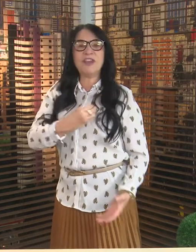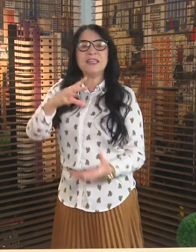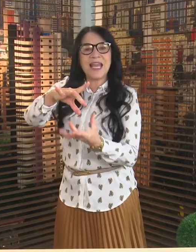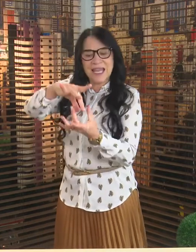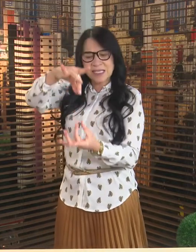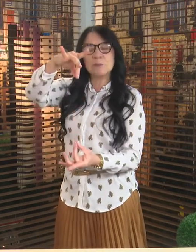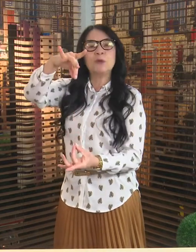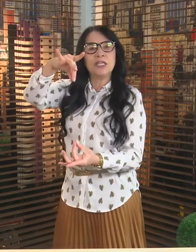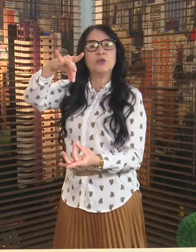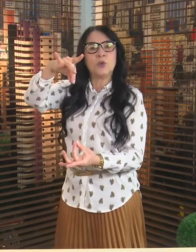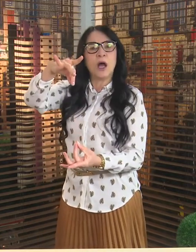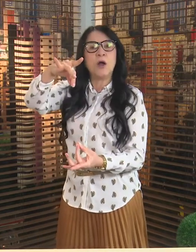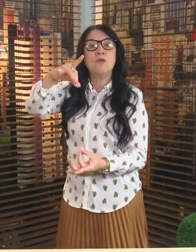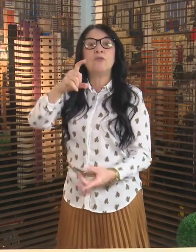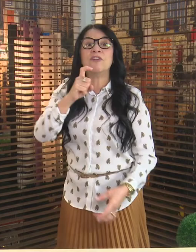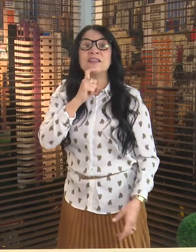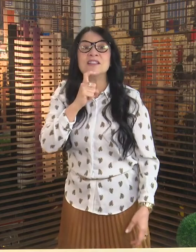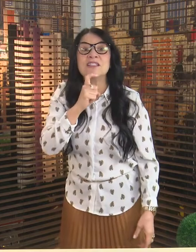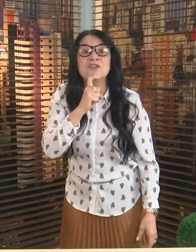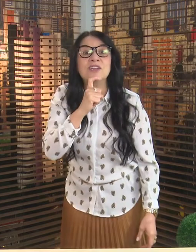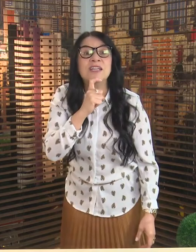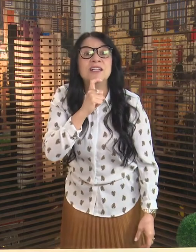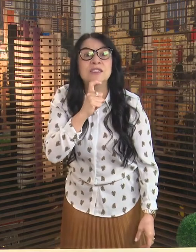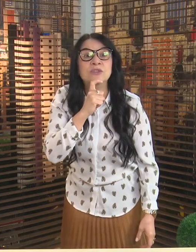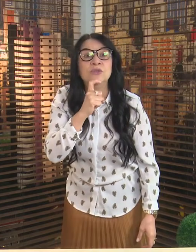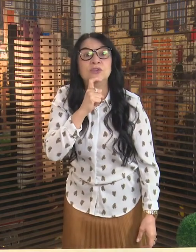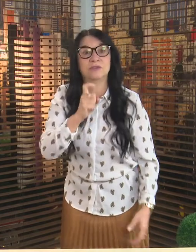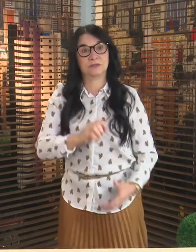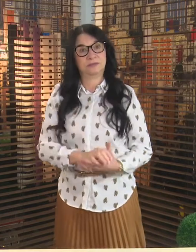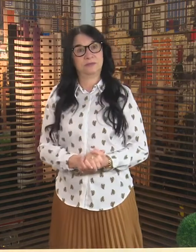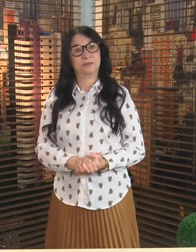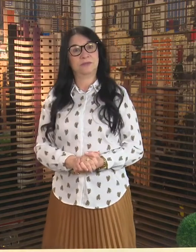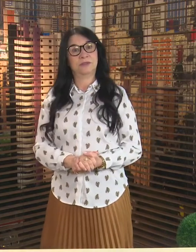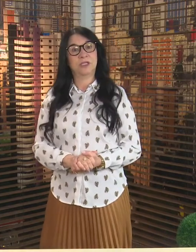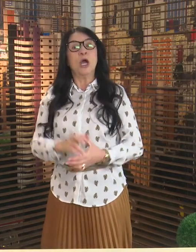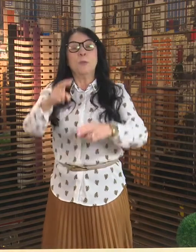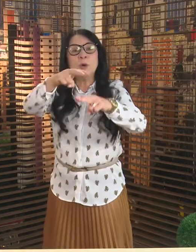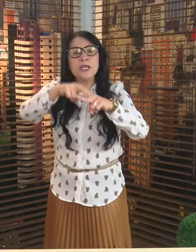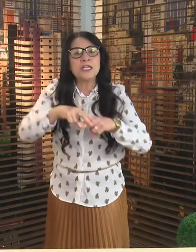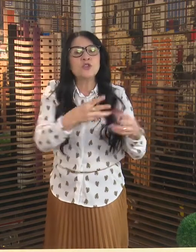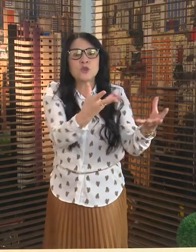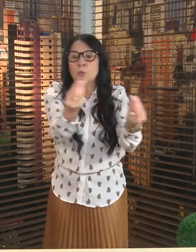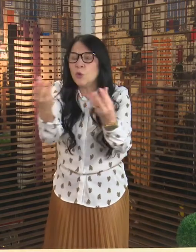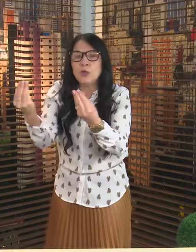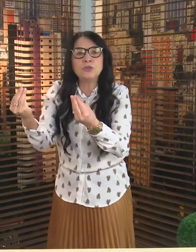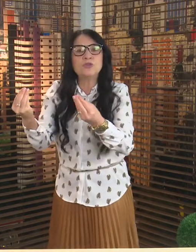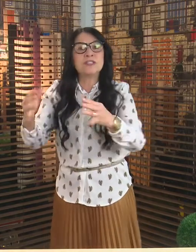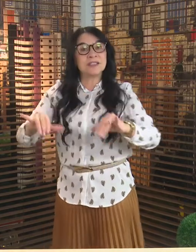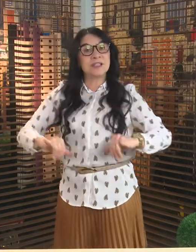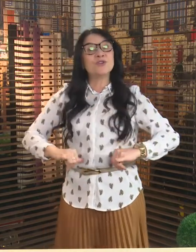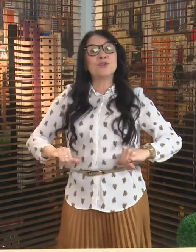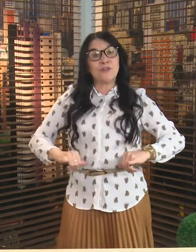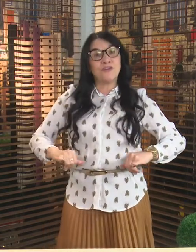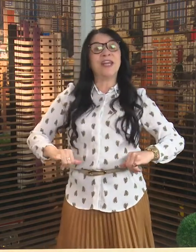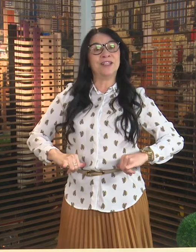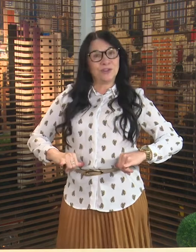vida espiritual vai se esfriando. Por isso muitos estão